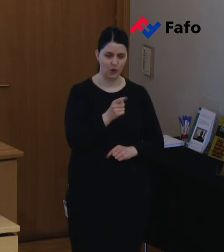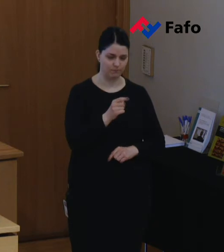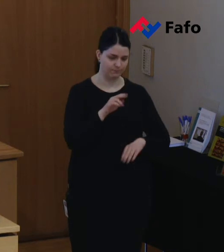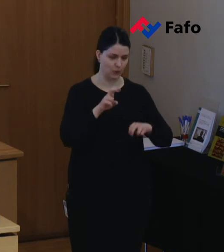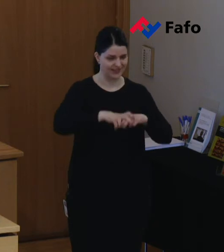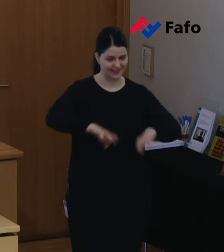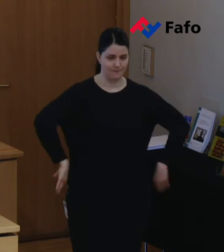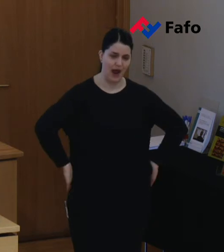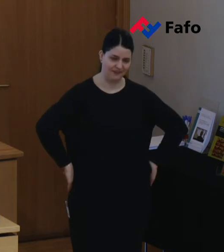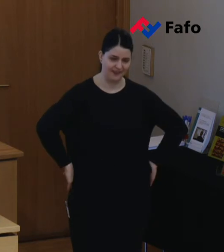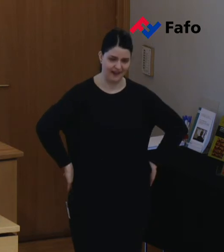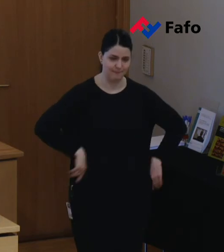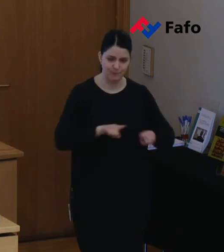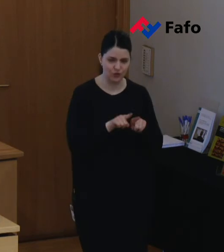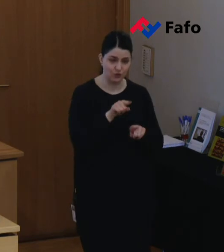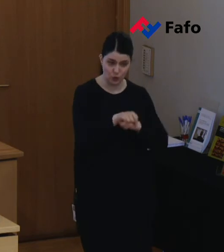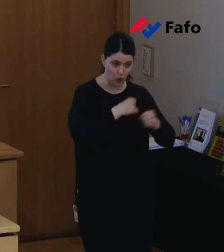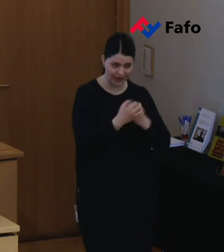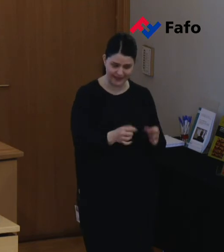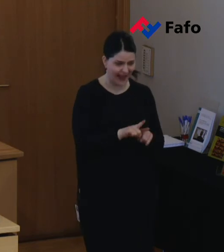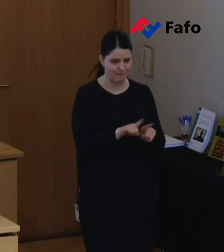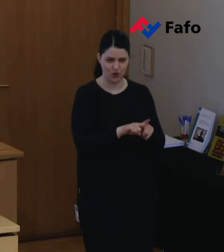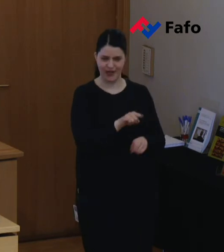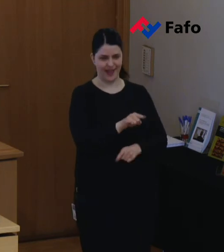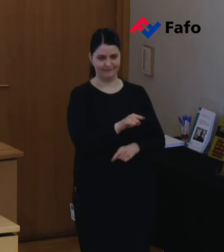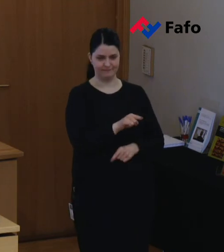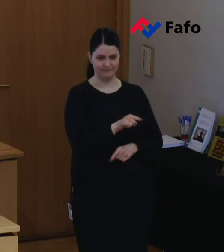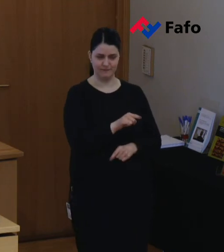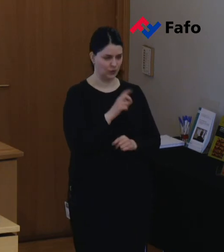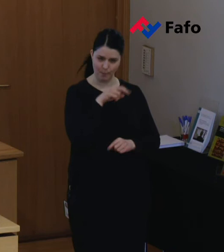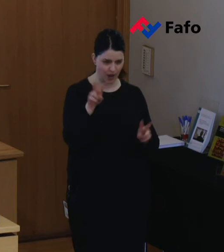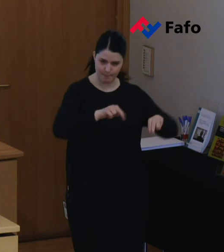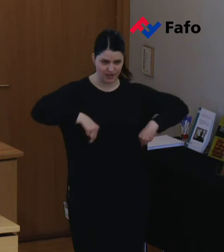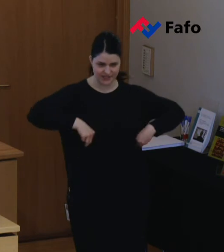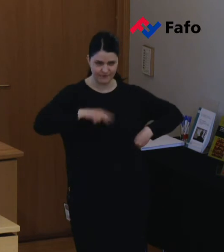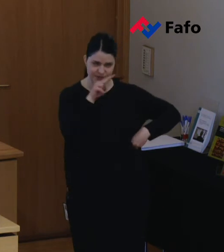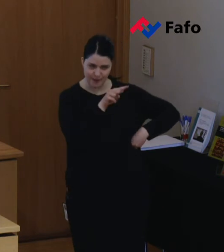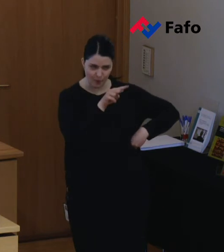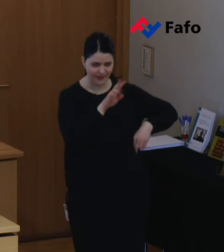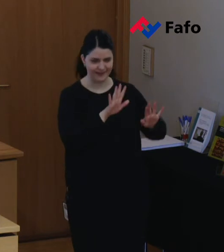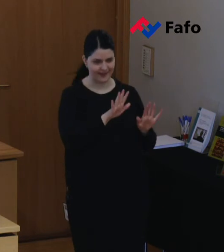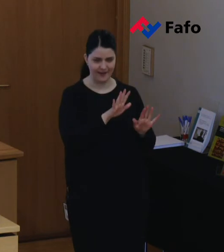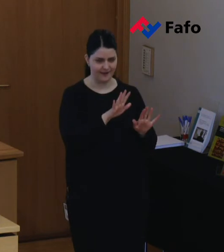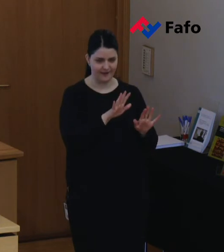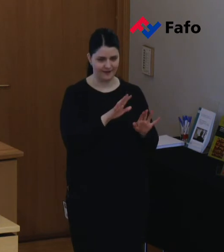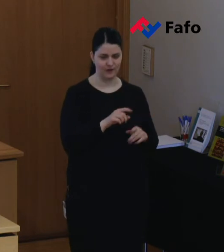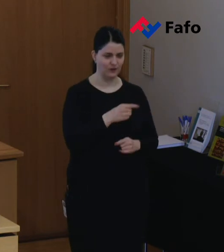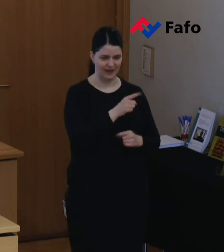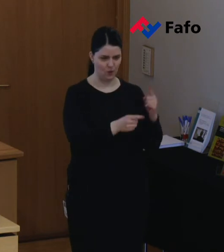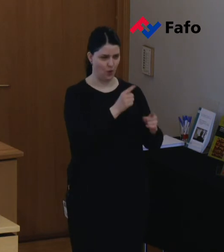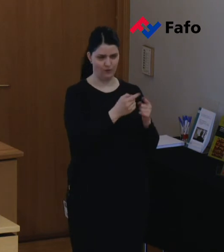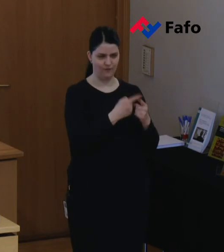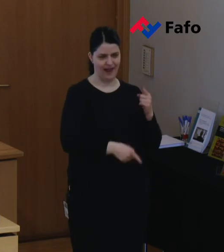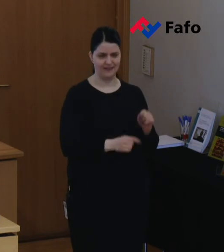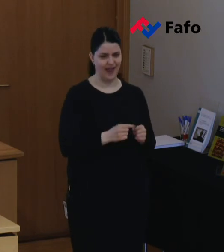hendene betyr ikke at man ikke gjør noen ting. Det er veldig viktig. Det betyr ikke at man sitter passivt og bare ser at folk velger å gå til grunne, for eksempel.